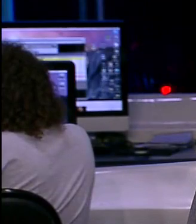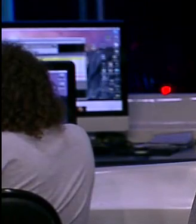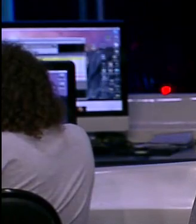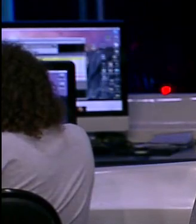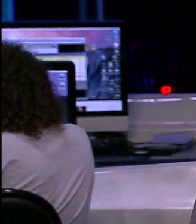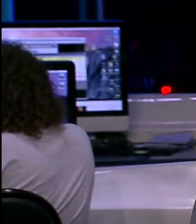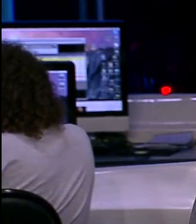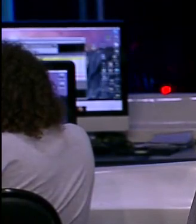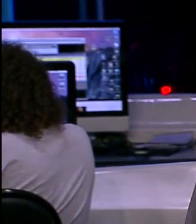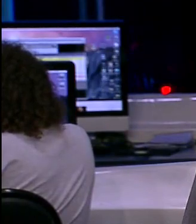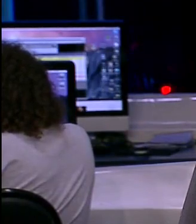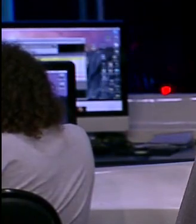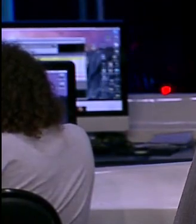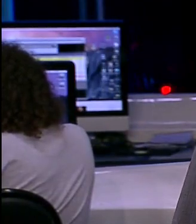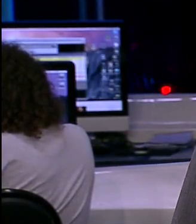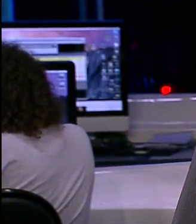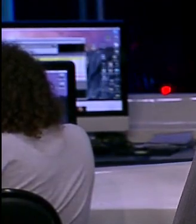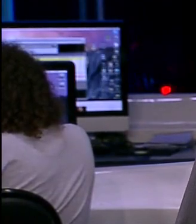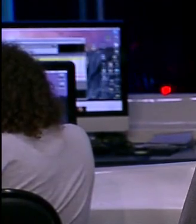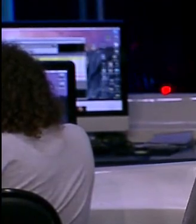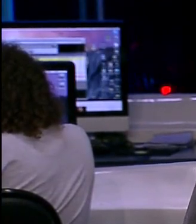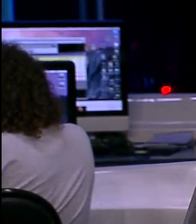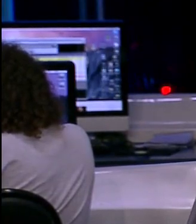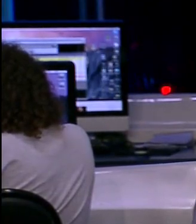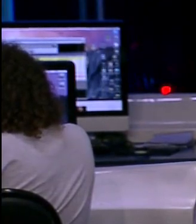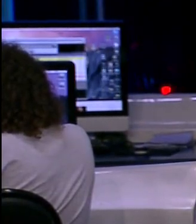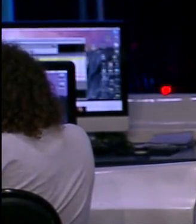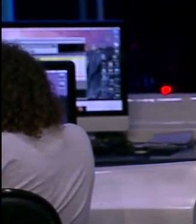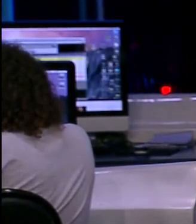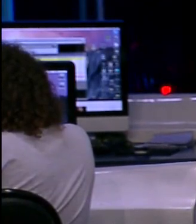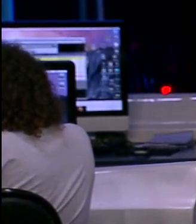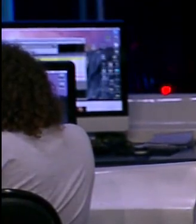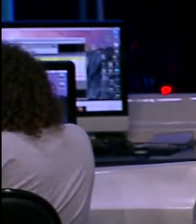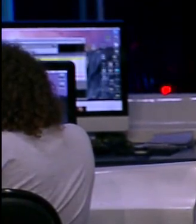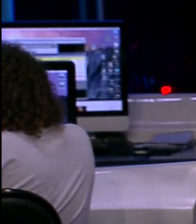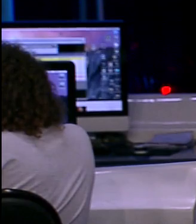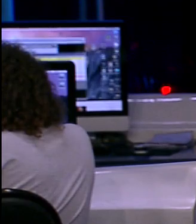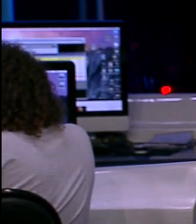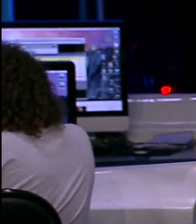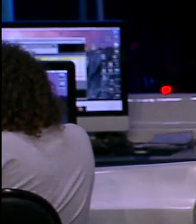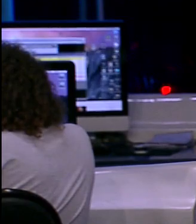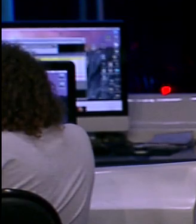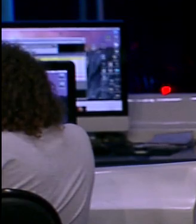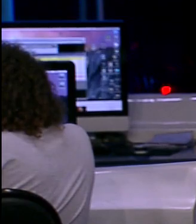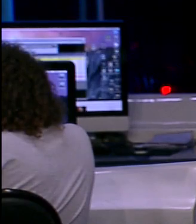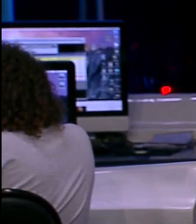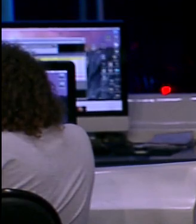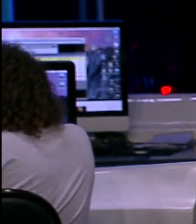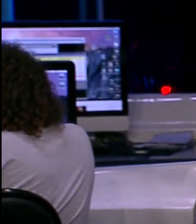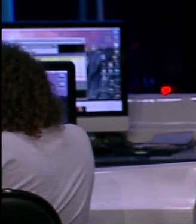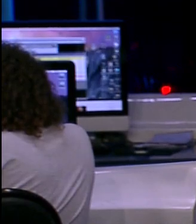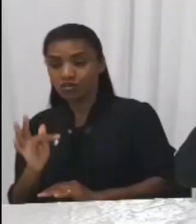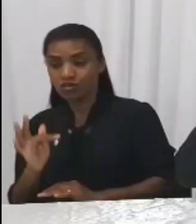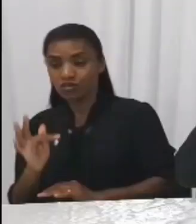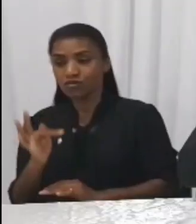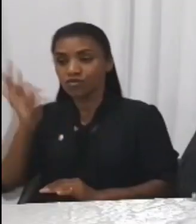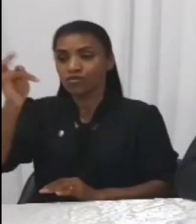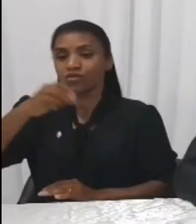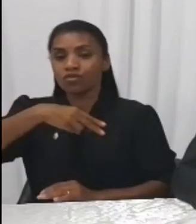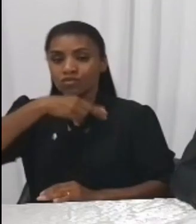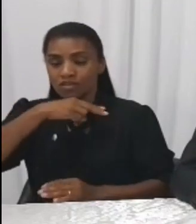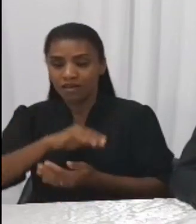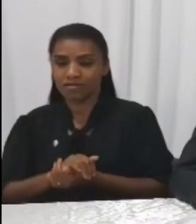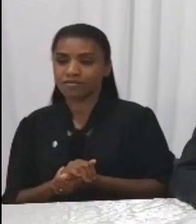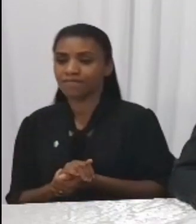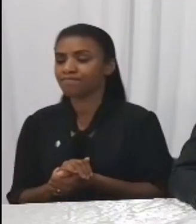O presidente Jair Bolsonaro falou há pouco em uma transmissão online sobre a situação na Venezuela.